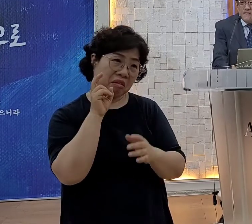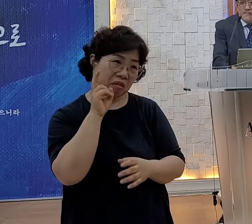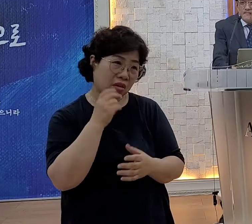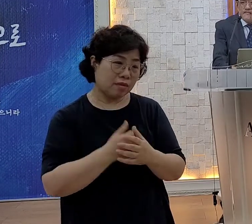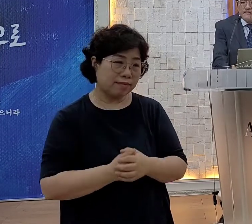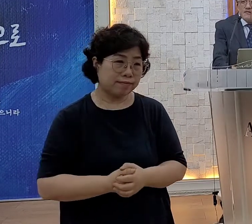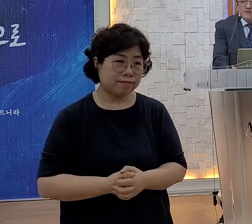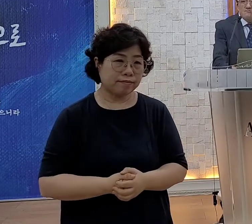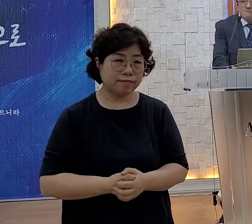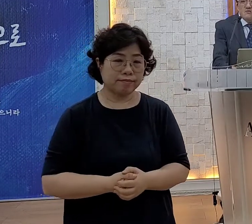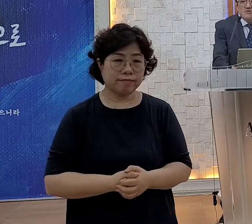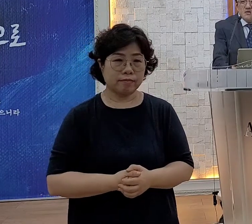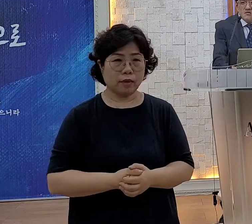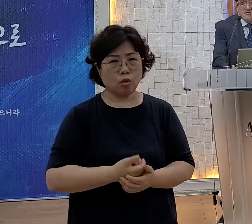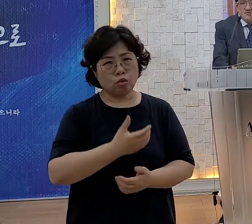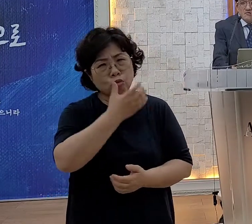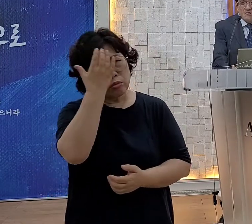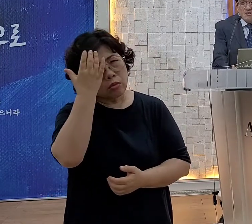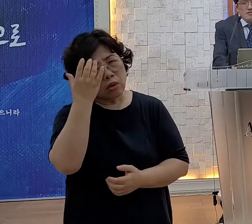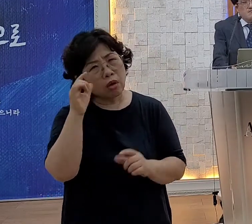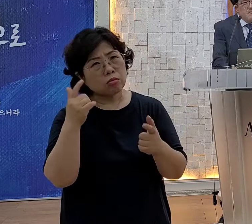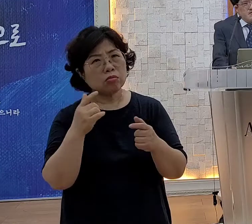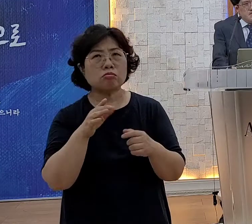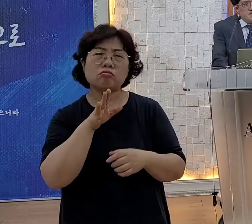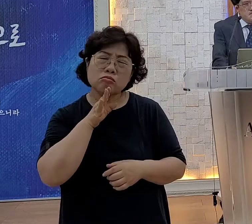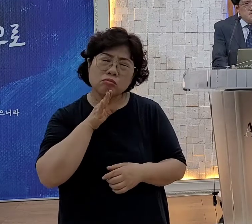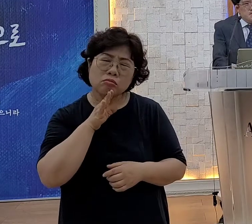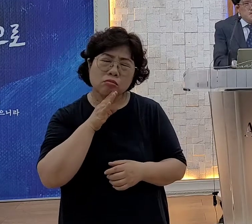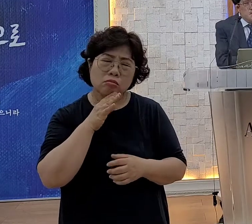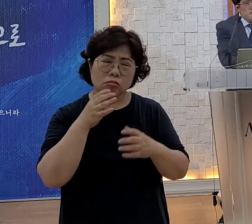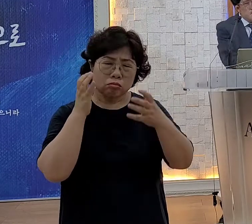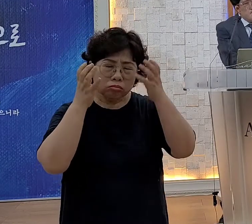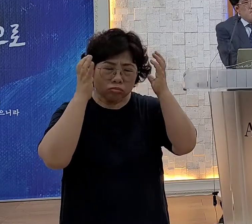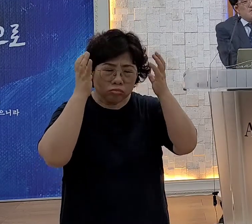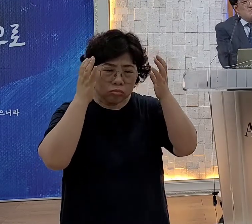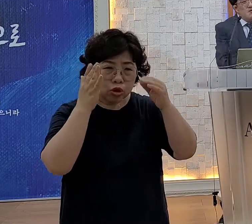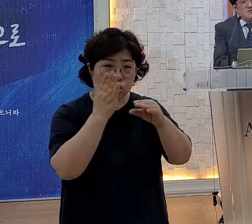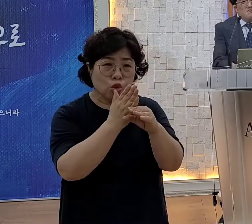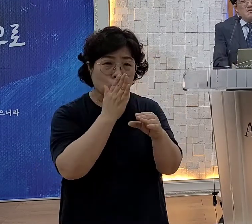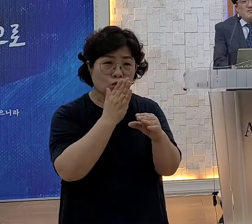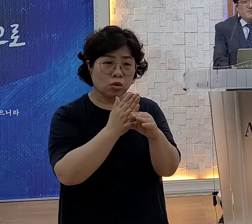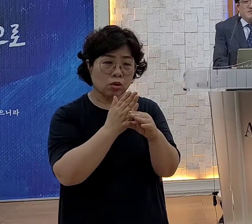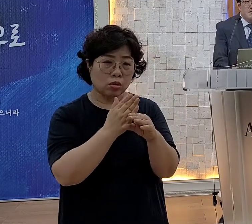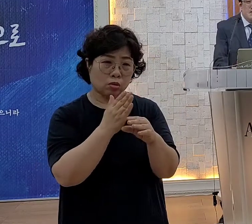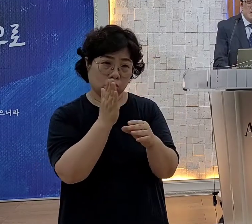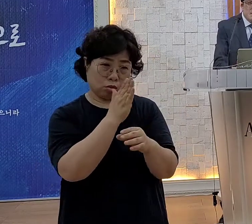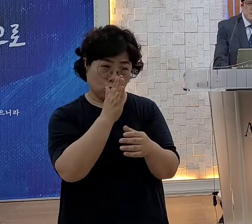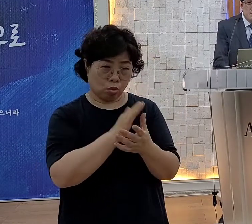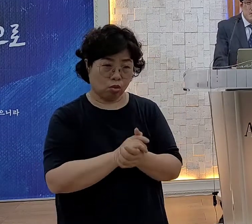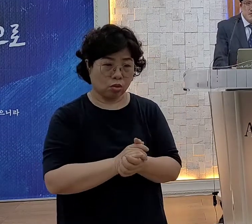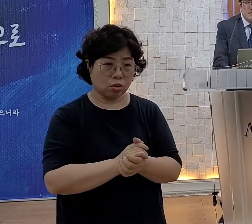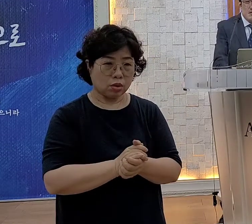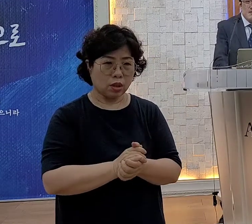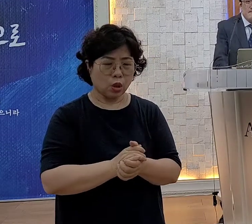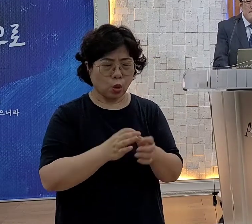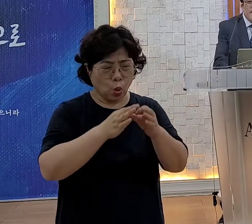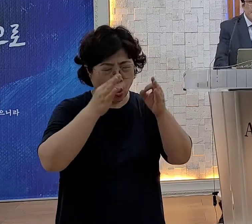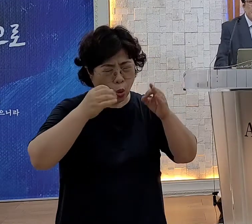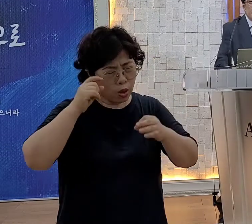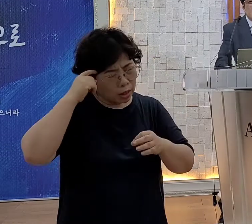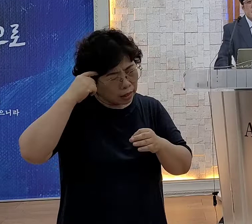것입니다. 이게 꿈인지 생신지 어떤 메시지인지 참 오랫동안 영혼에 남는 그런 꿈들이